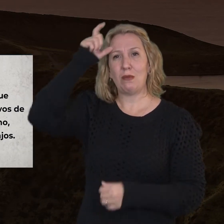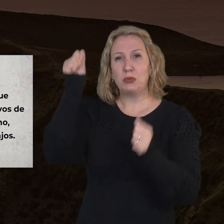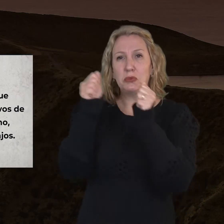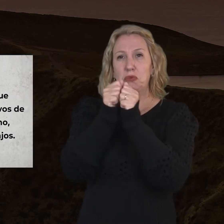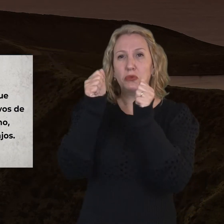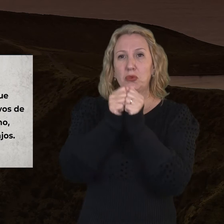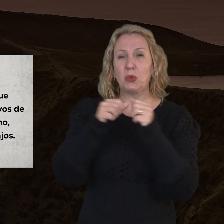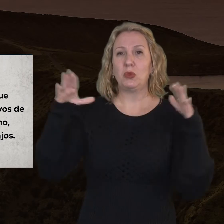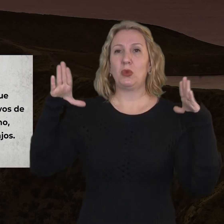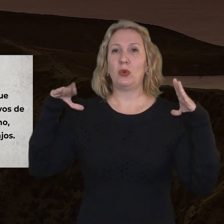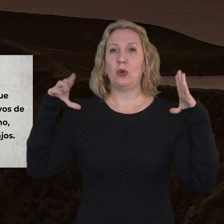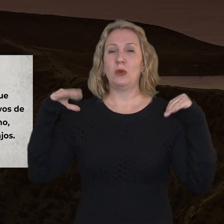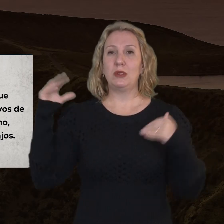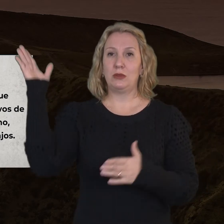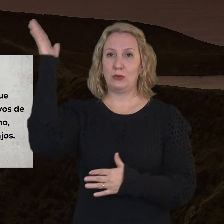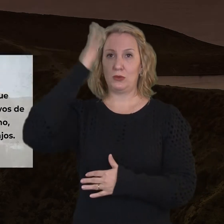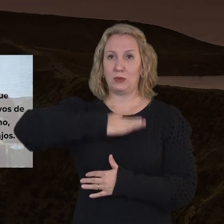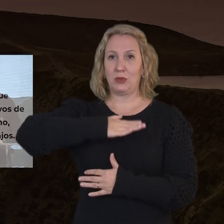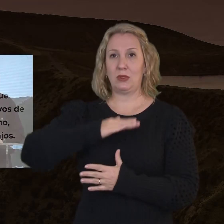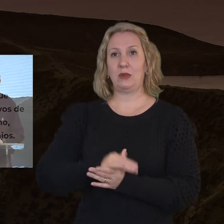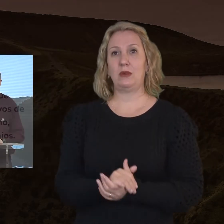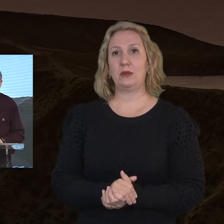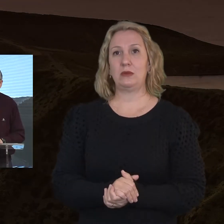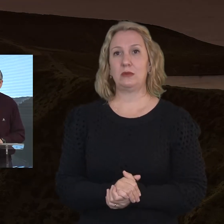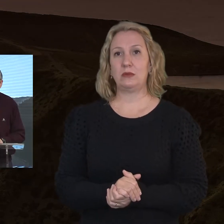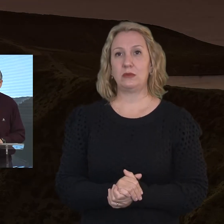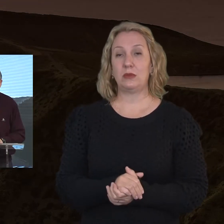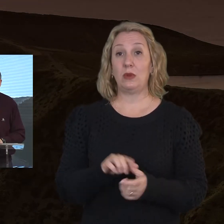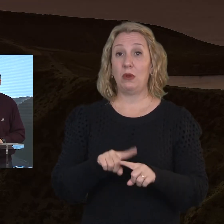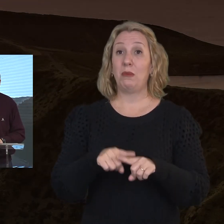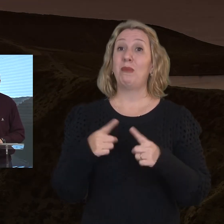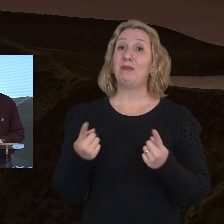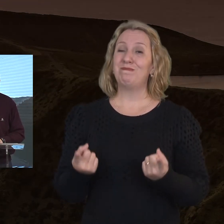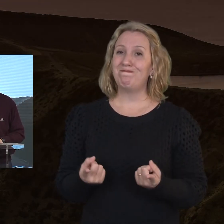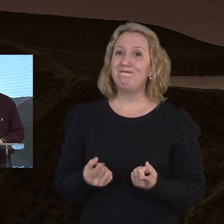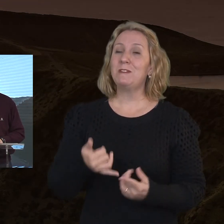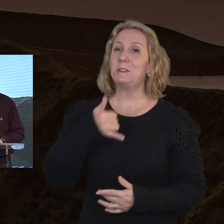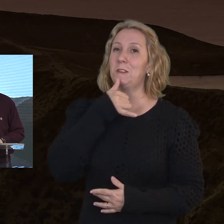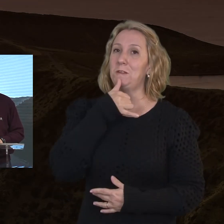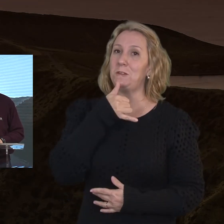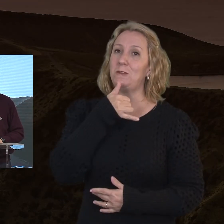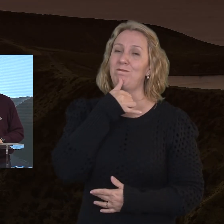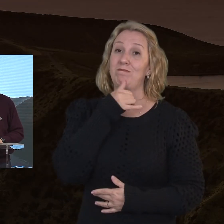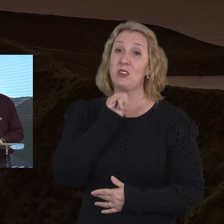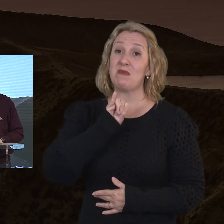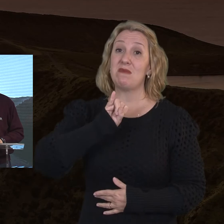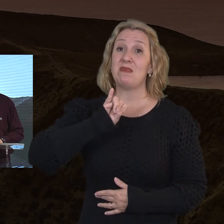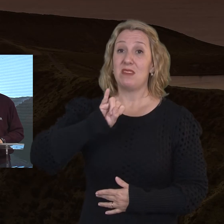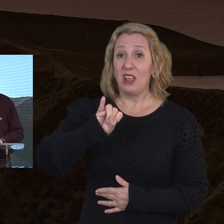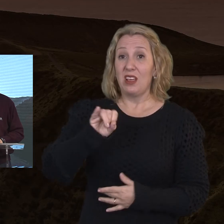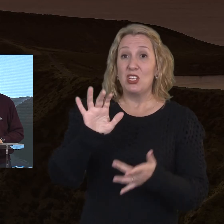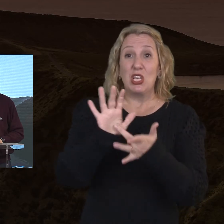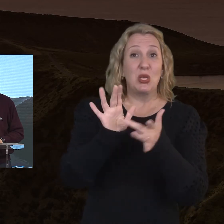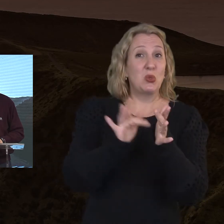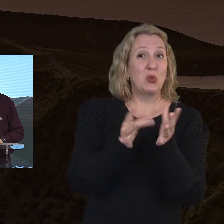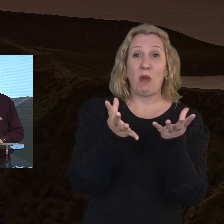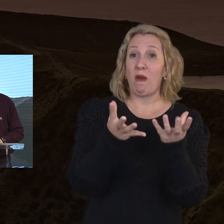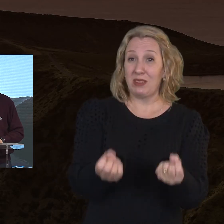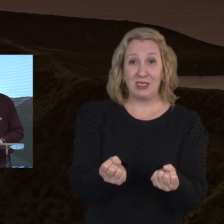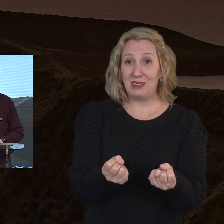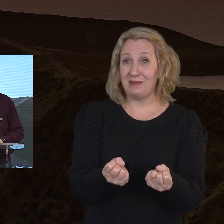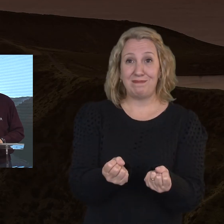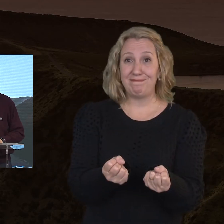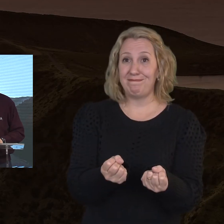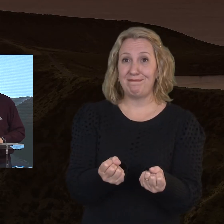anjos mas infelizmente os homens que não receberam que rejeitaram a salvação e o amor de deus